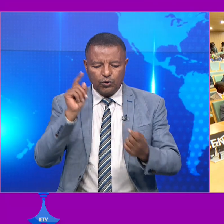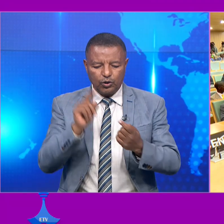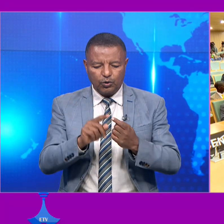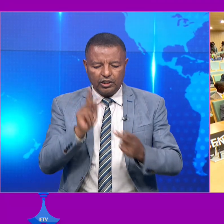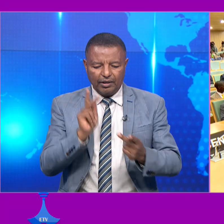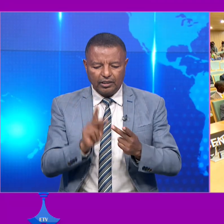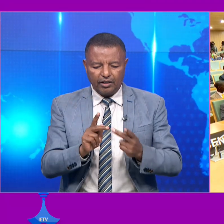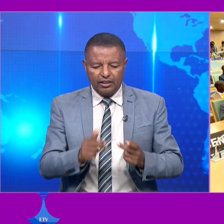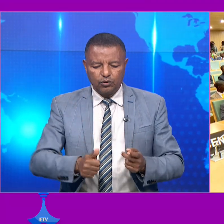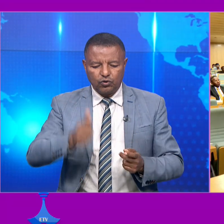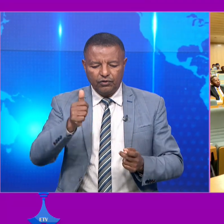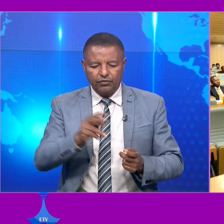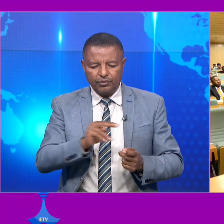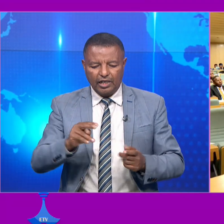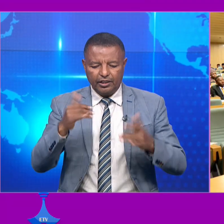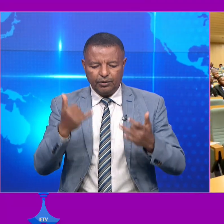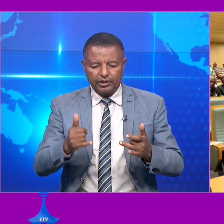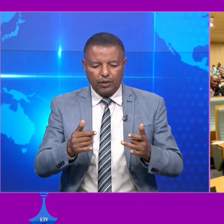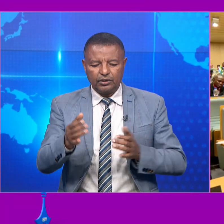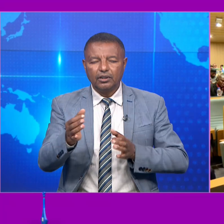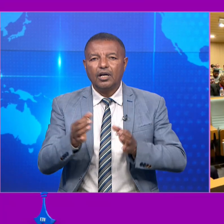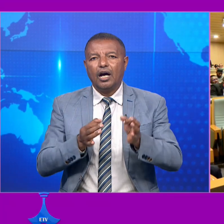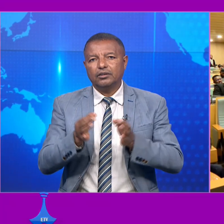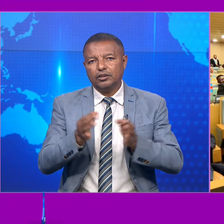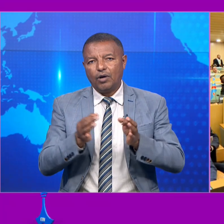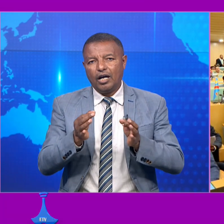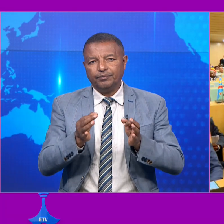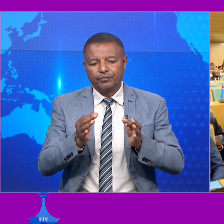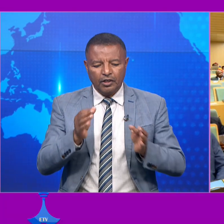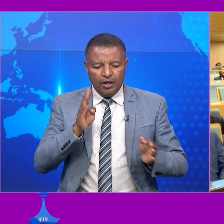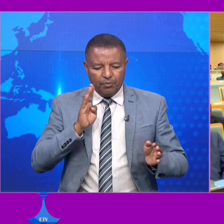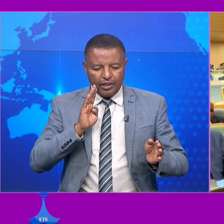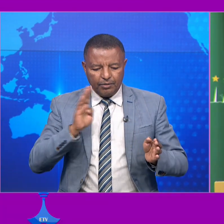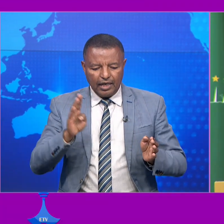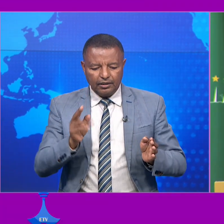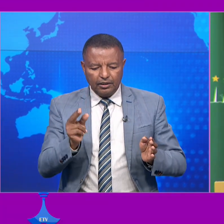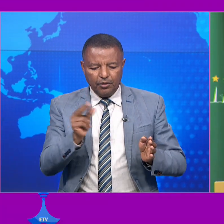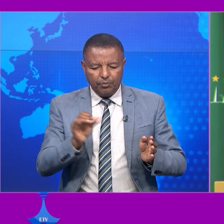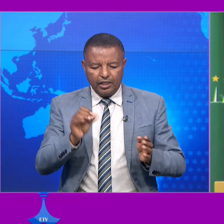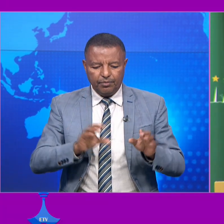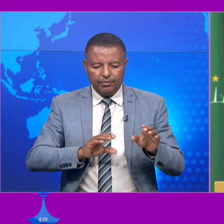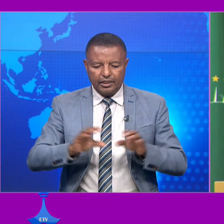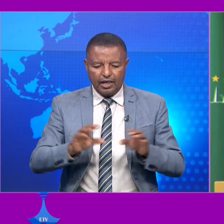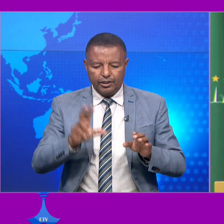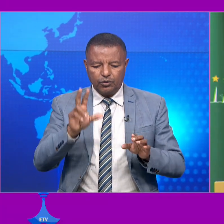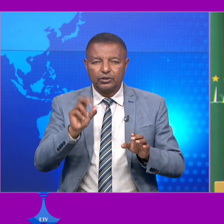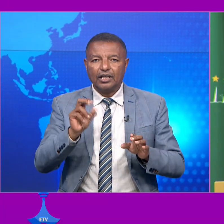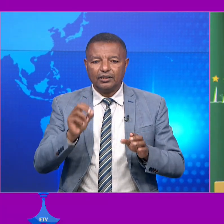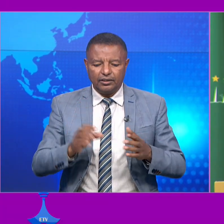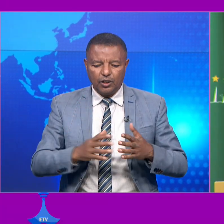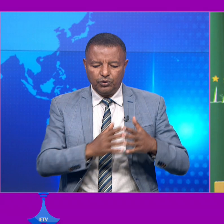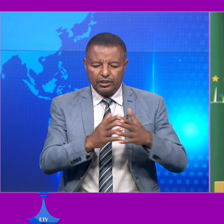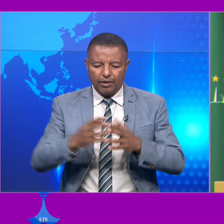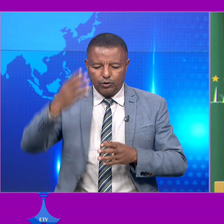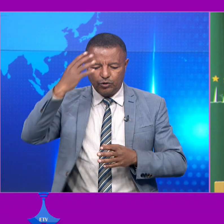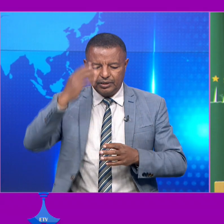አህጉራዊ ግቦች ለማሳካት ቁልፍ ሚና እንደሚጫወት አስገንዝበዋል። በብራዚል ቤሌም የተካሄደው